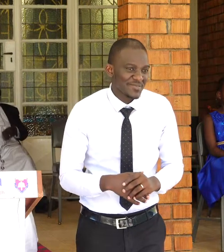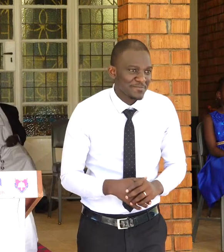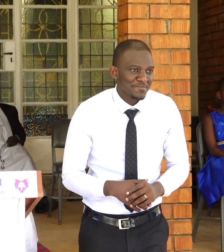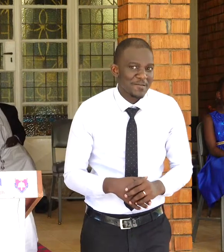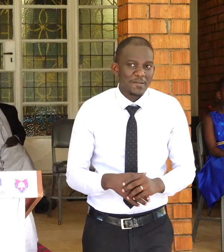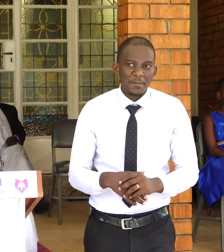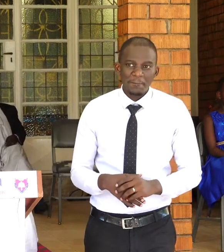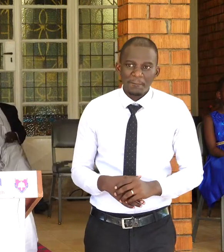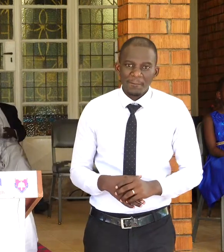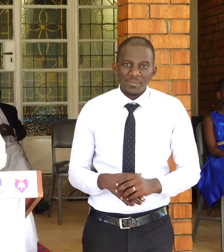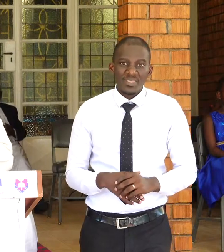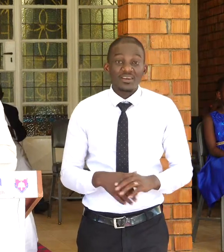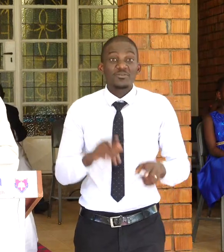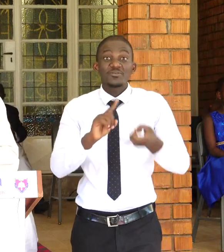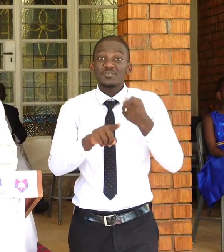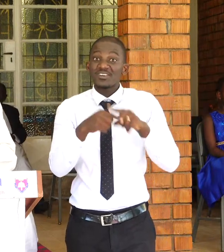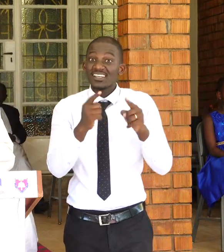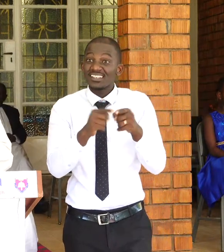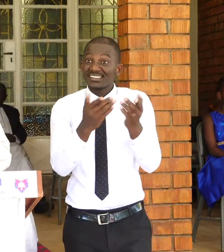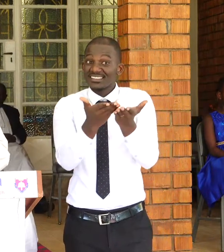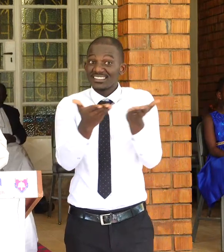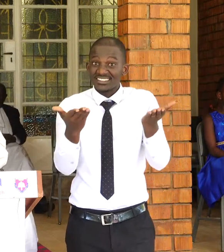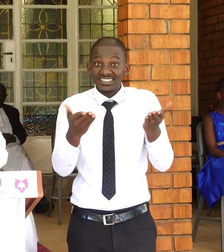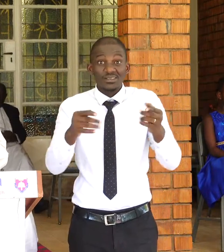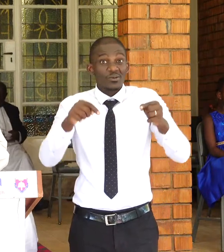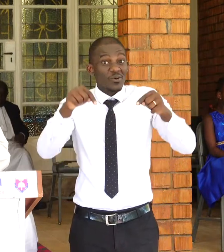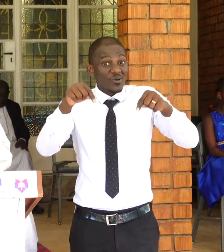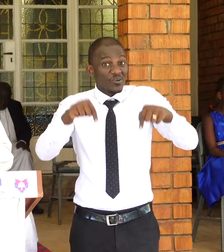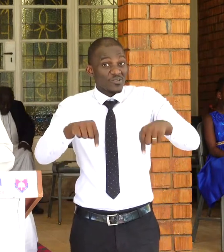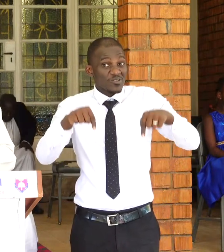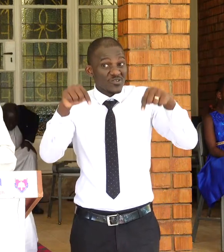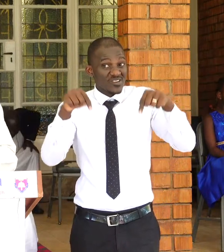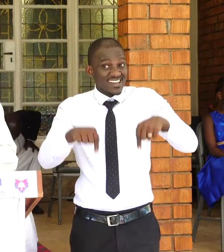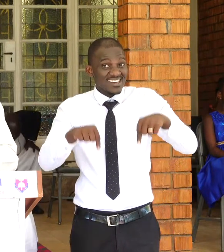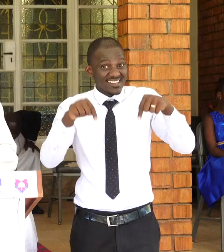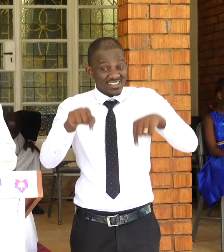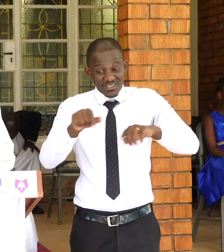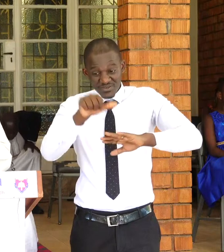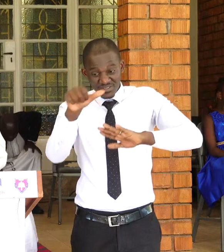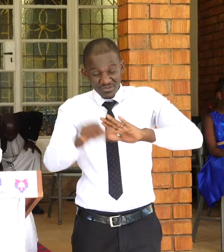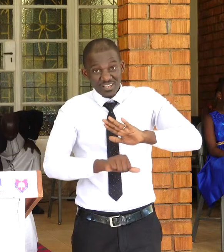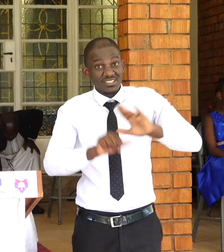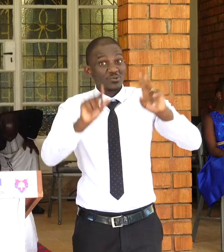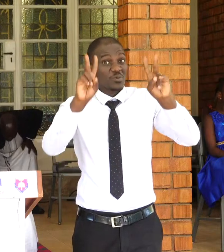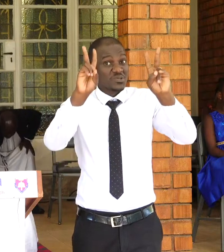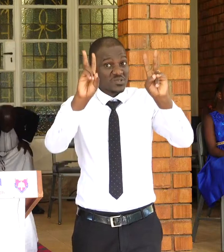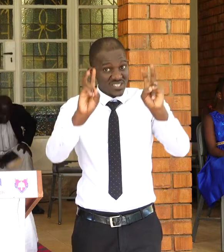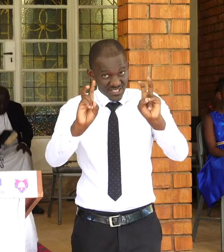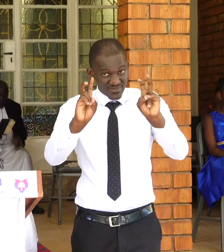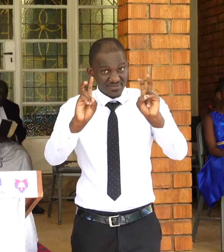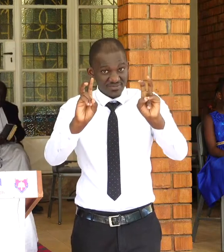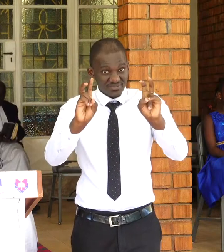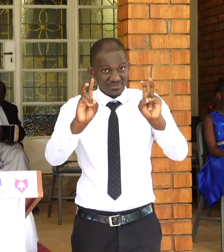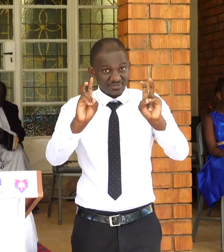yeebazibwe. Abaagalwa ennyo, olwaleero tuli wansi w'omutwe ogugamba nti